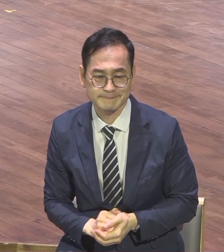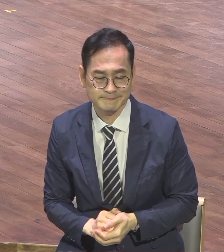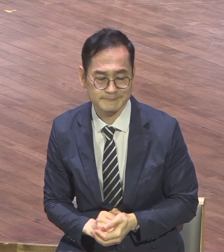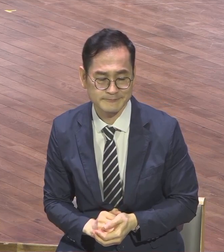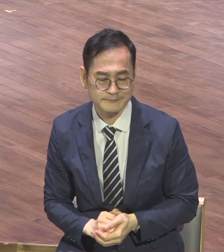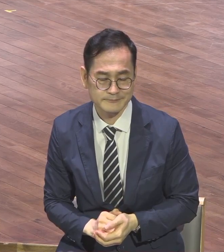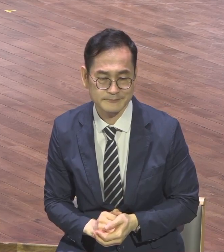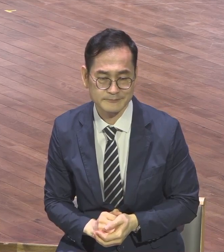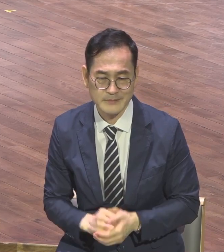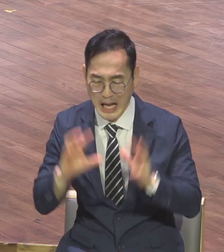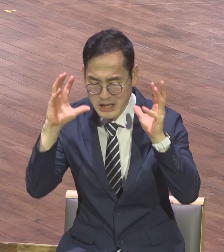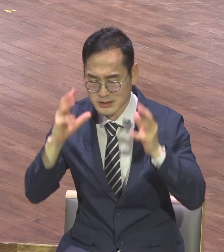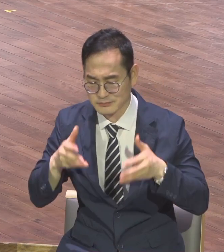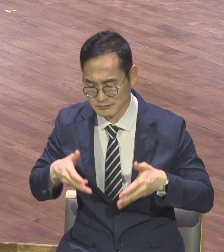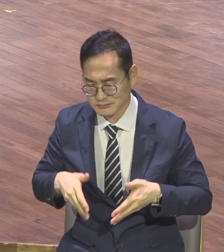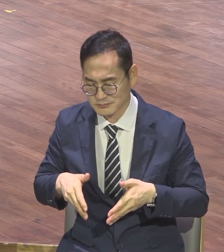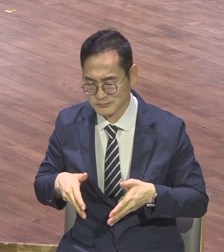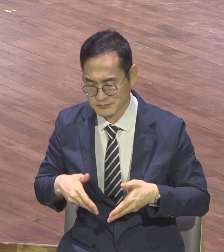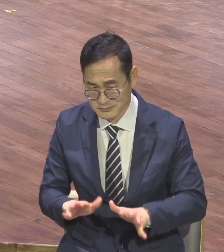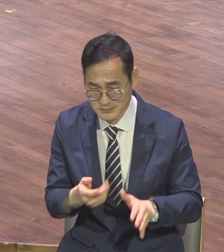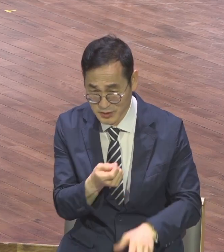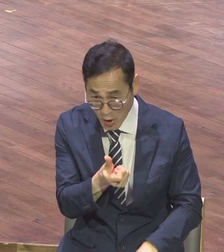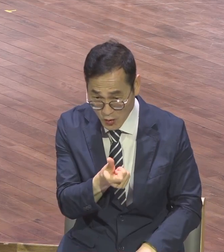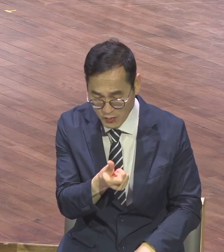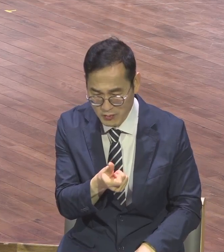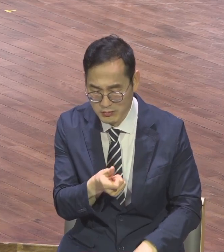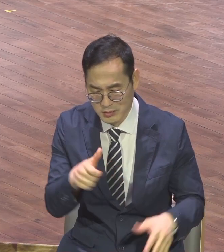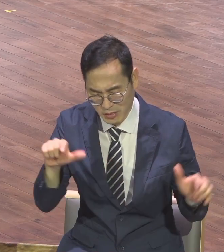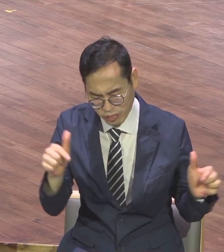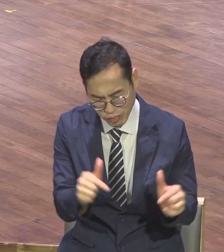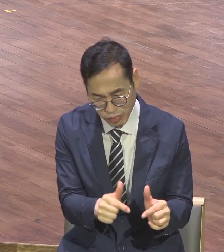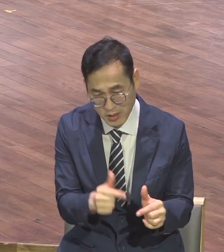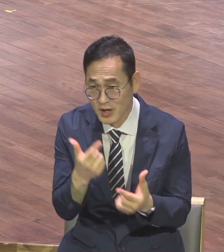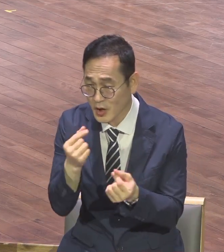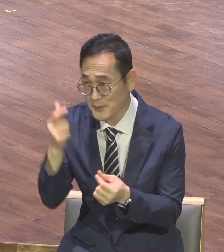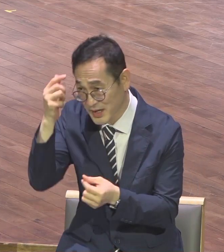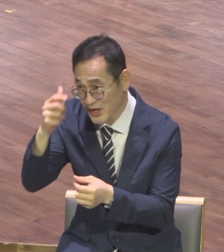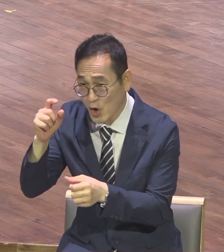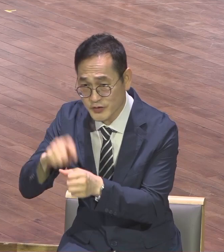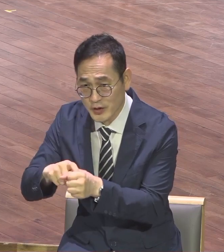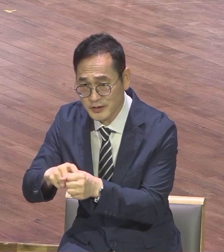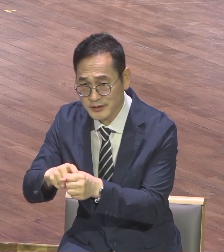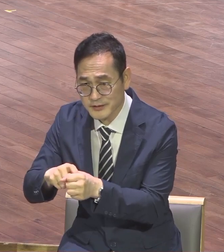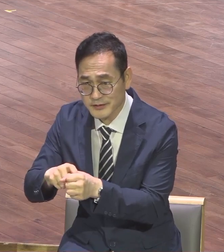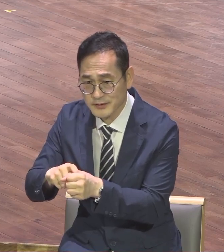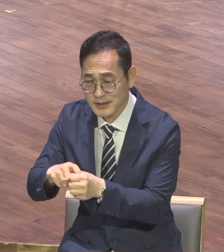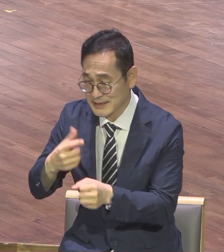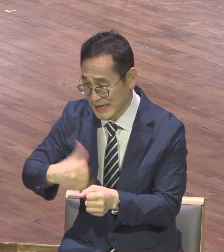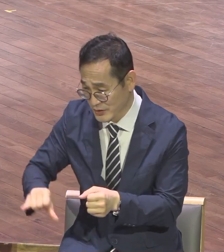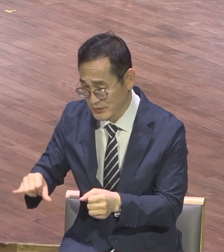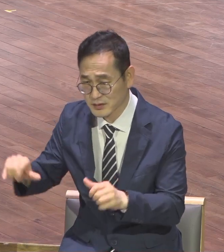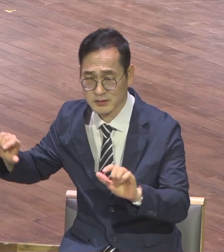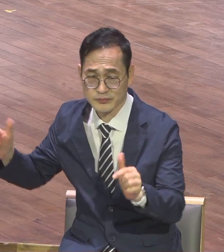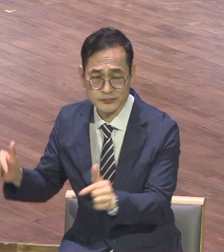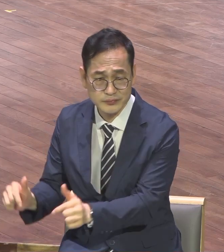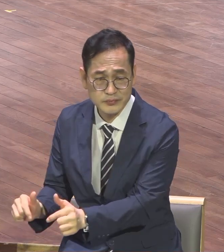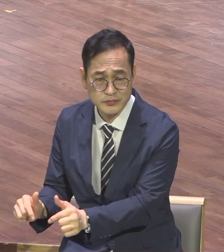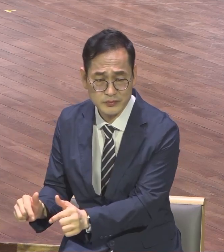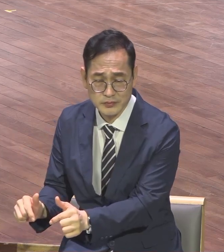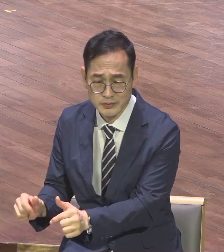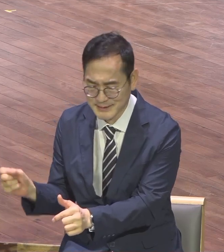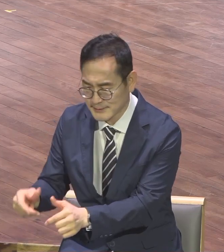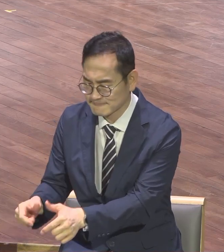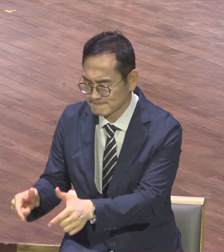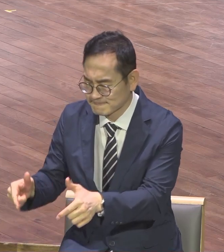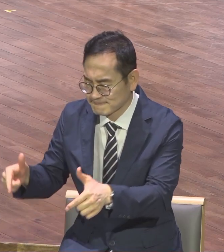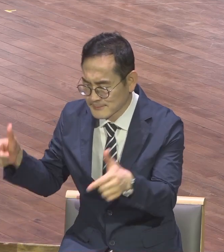그리고 영적 저출산 현장에 복음의 이 망대가 견고하게 구축되어 나가는 언약적 도전의 시대입니다. 오늘